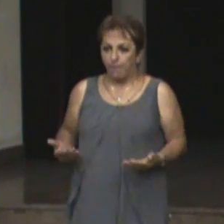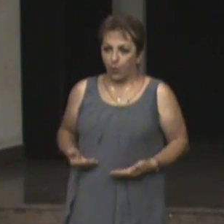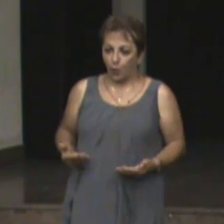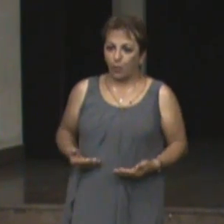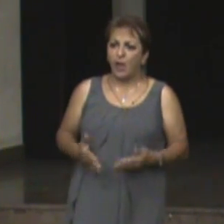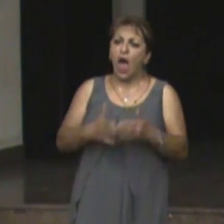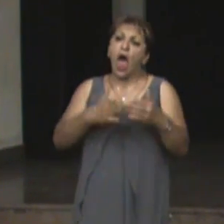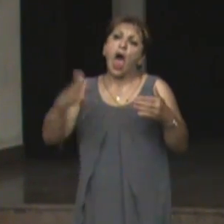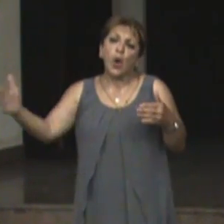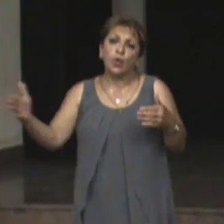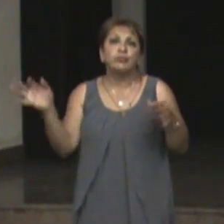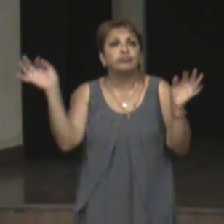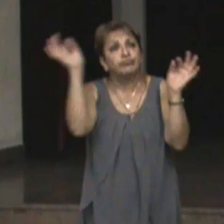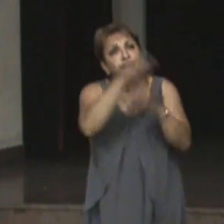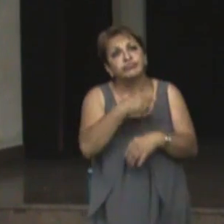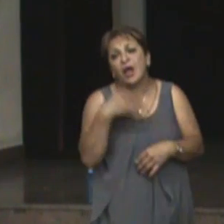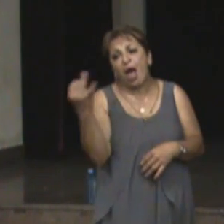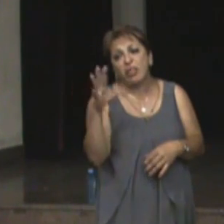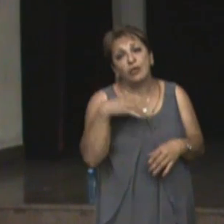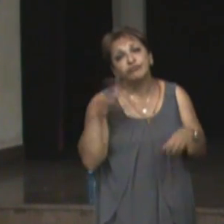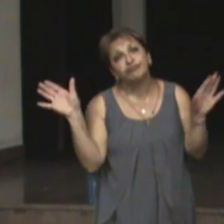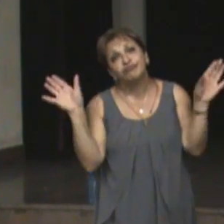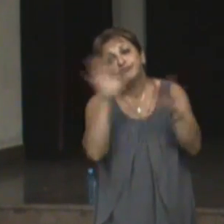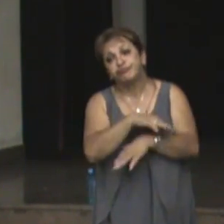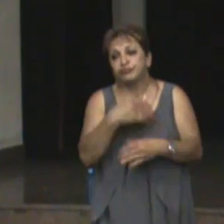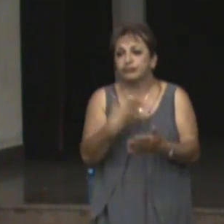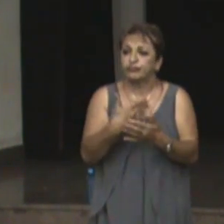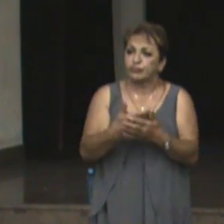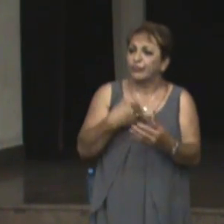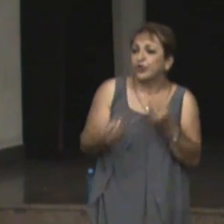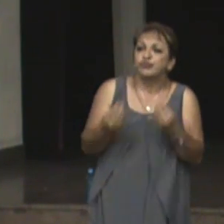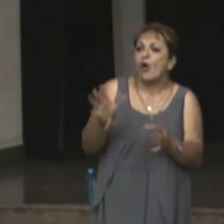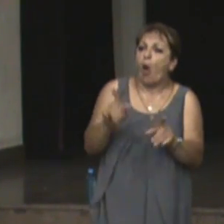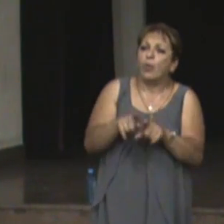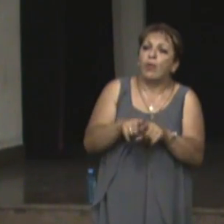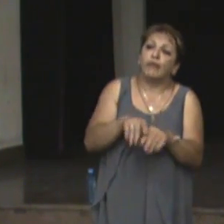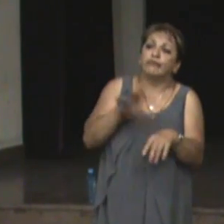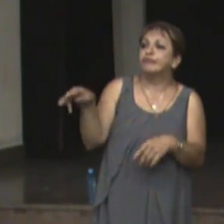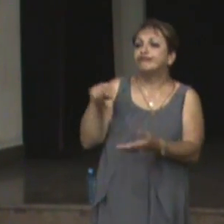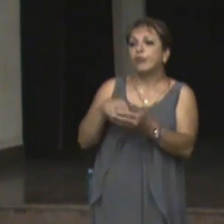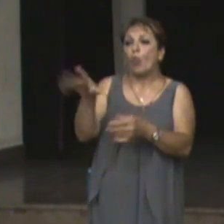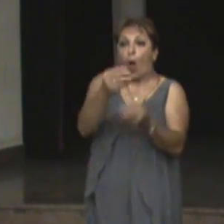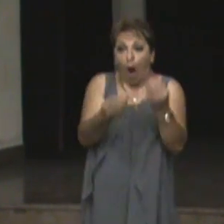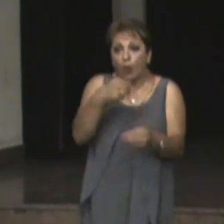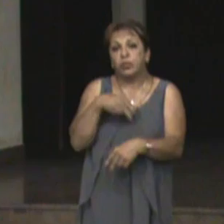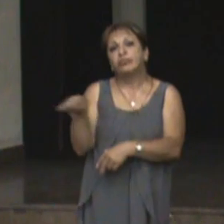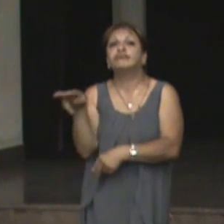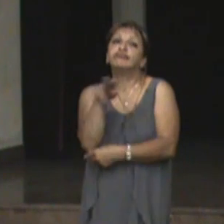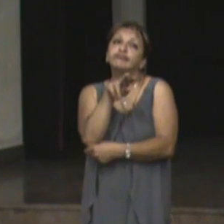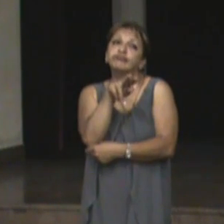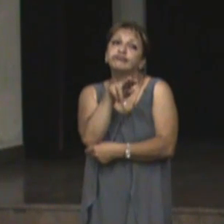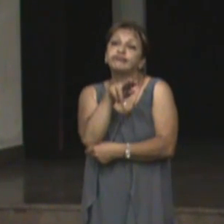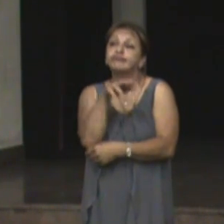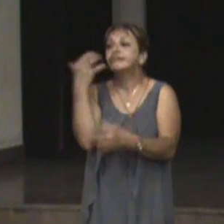կտրված, որևէ բան մեզ չի հետաքրքրում, այն խաղից դուրս վիճակում։ Կան այդպիսի մարդիկ այսօր, որ իրենք